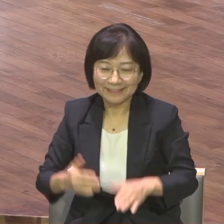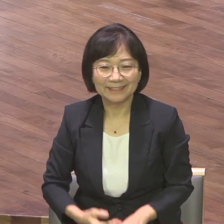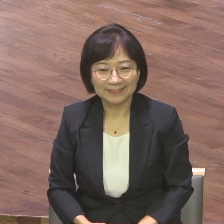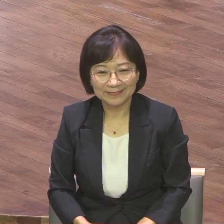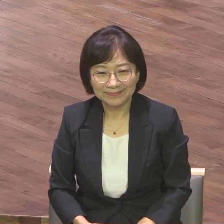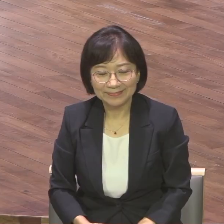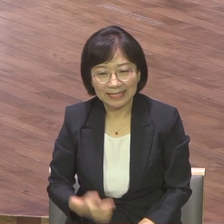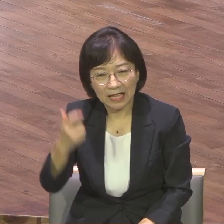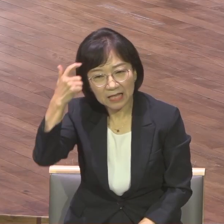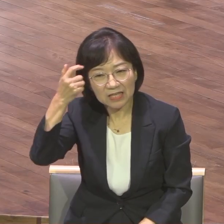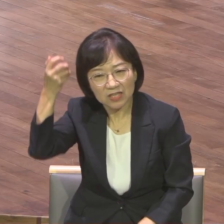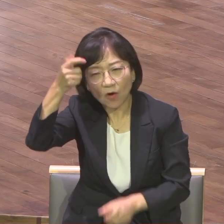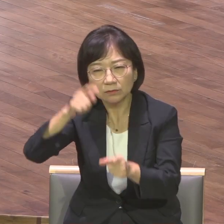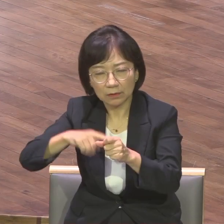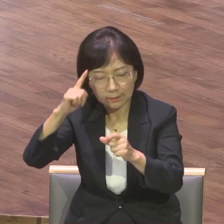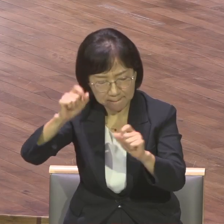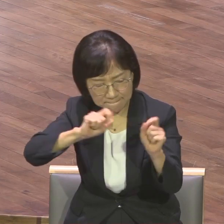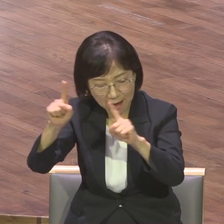영적으로 깨어있는 분이구나.